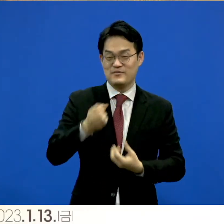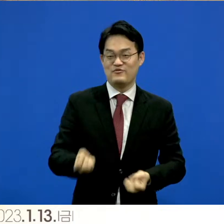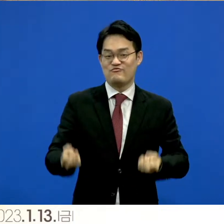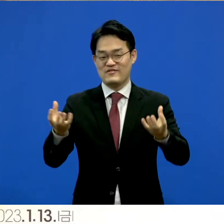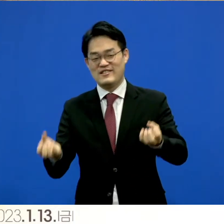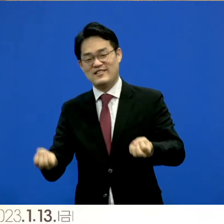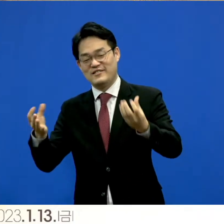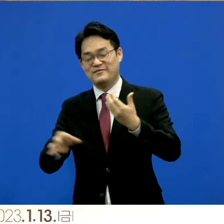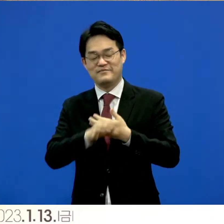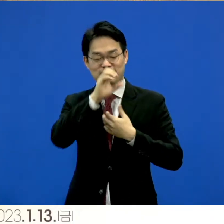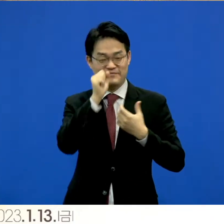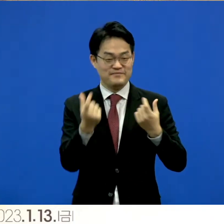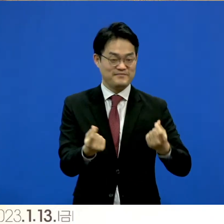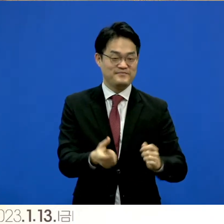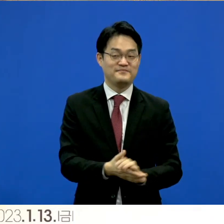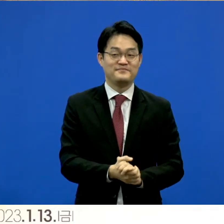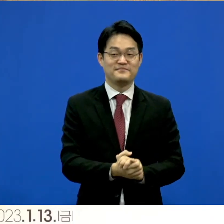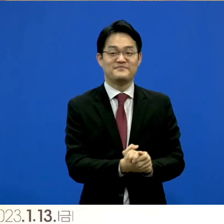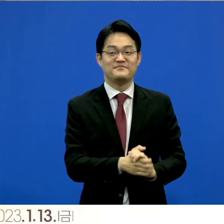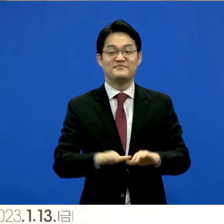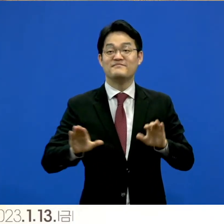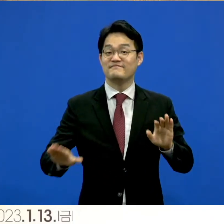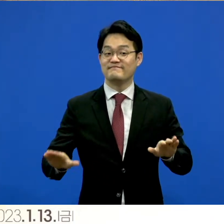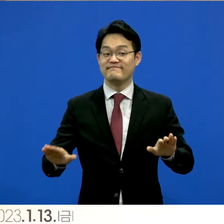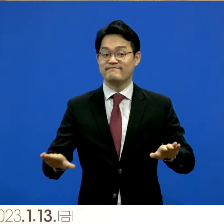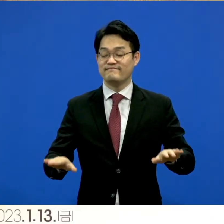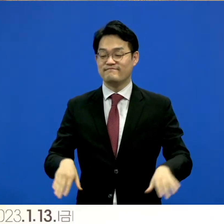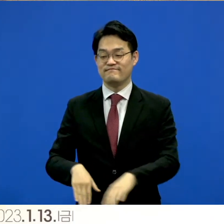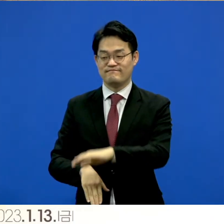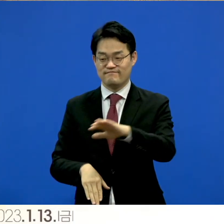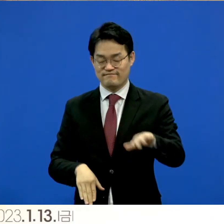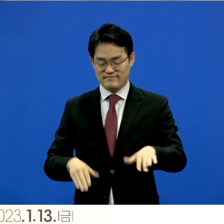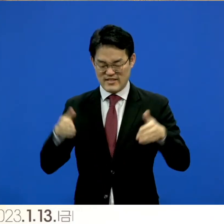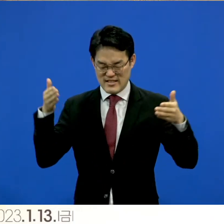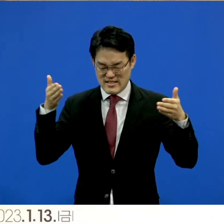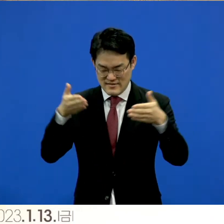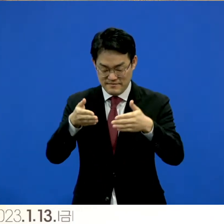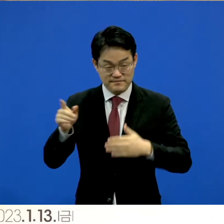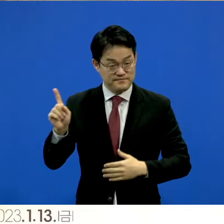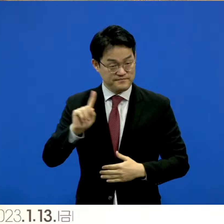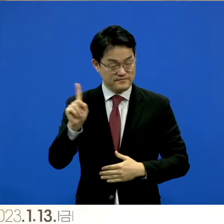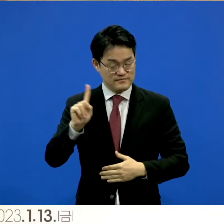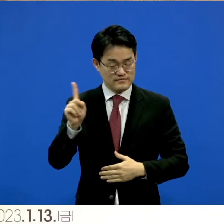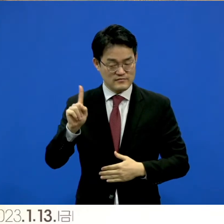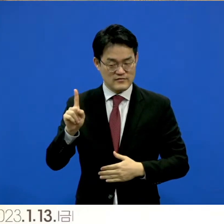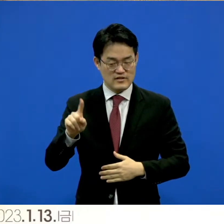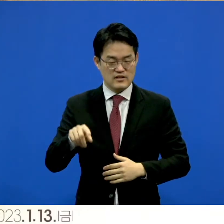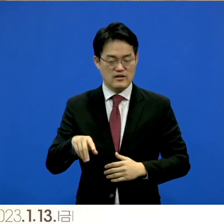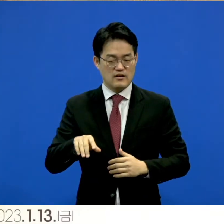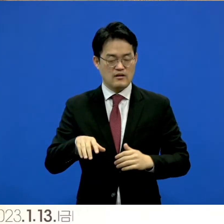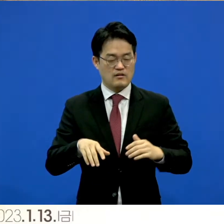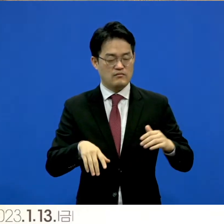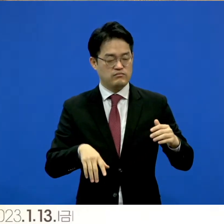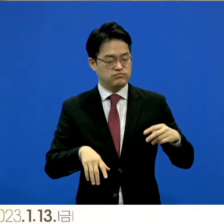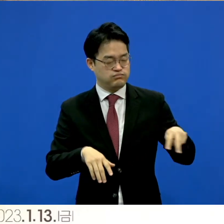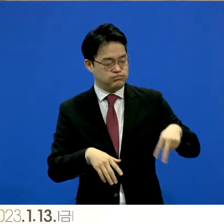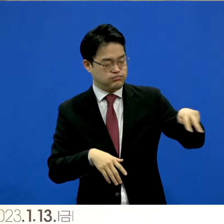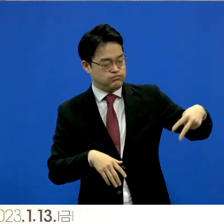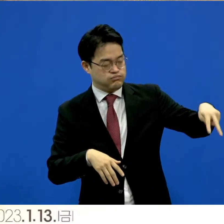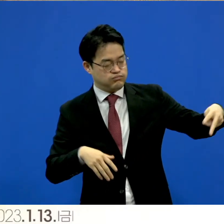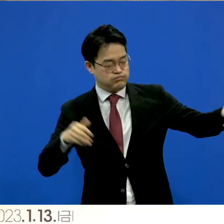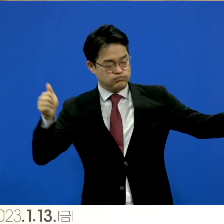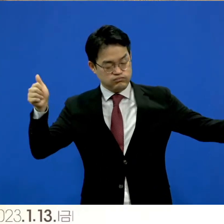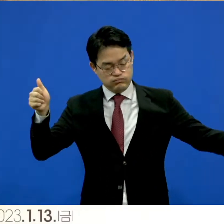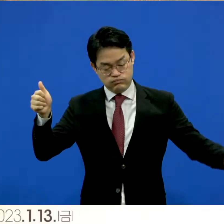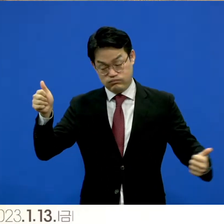자, 오늘 우리가 가지는 관심은 아버지의 환대입니다. 돌아온 아들을 아버지가 어떻게 대하는가, 우리